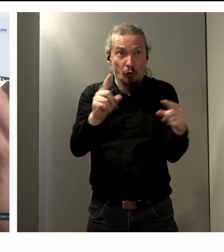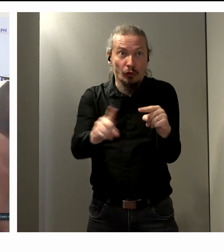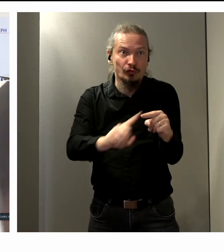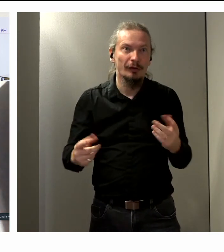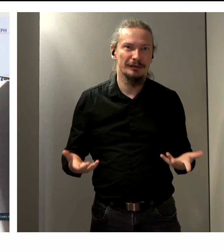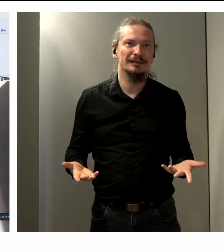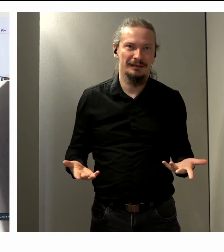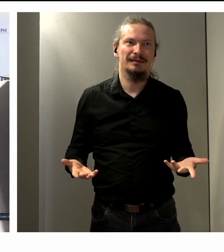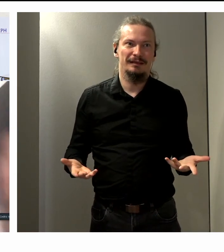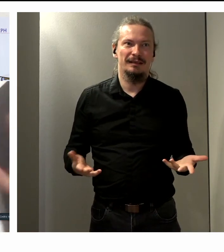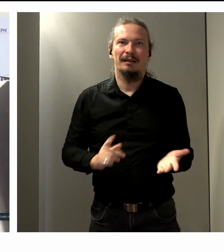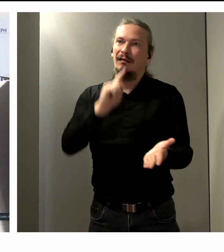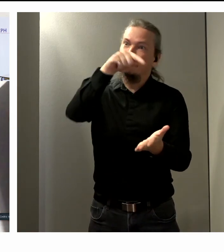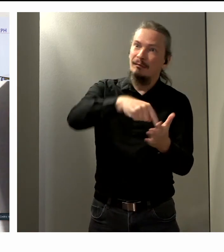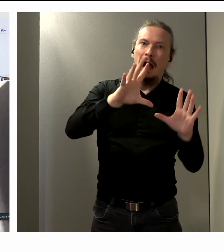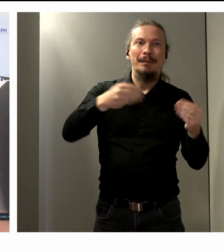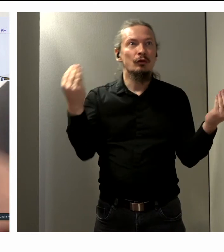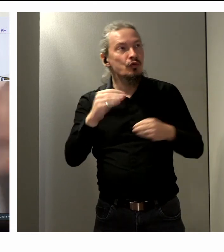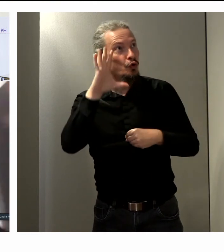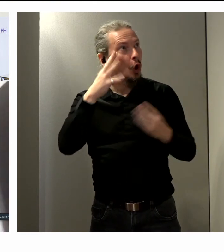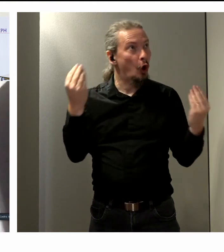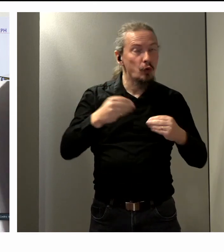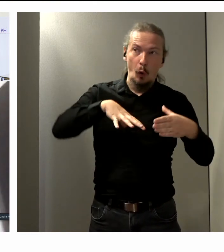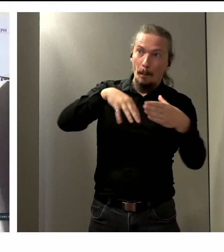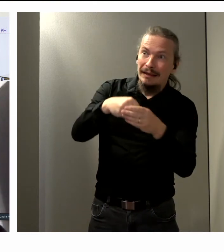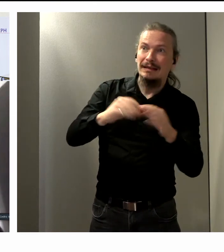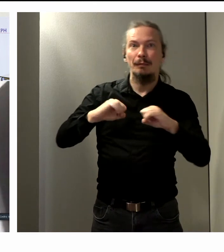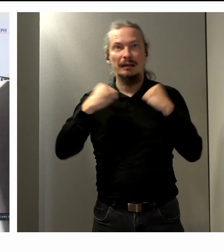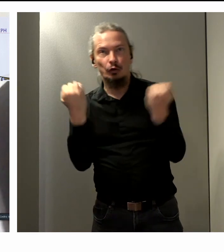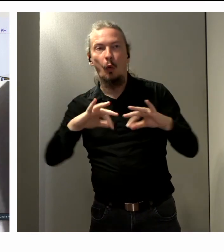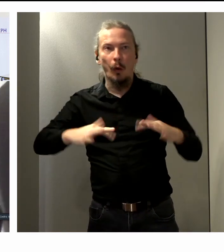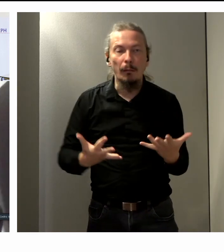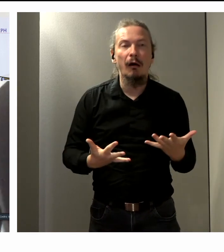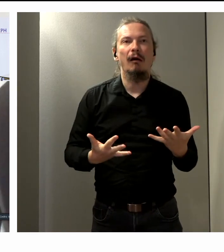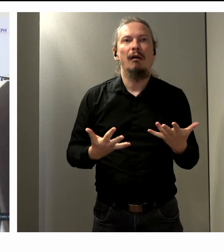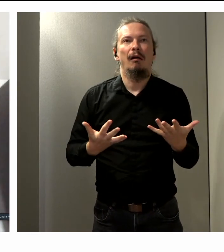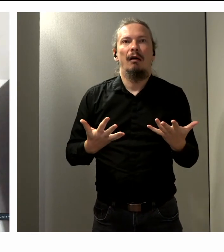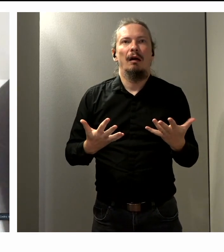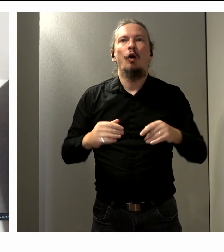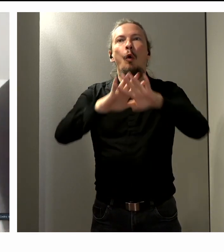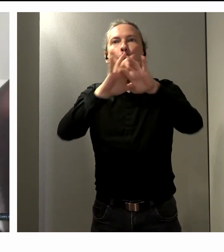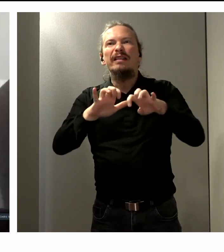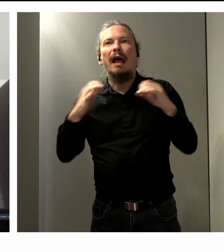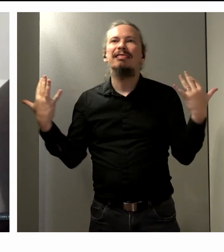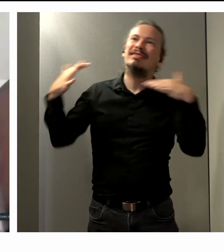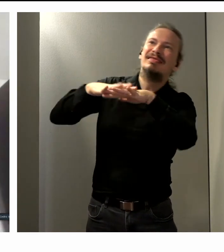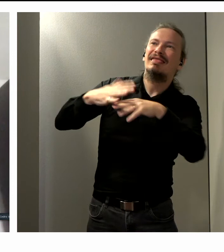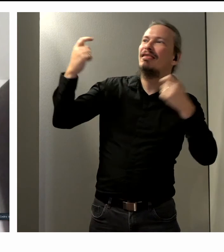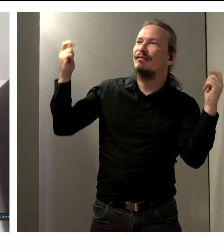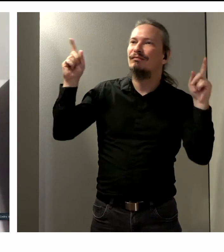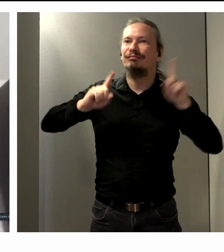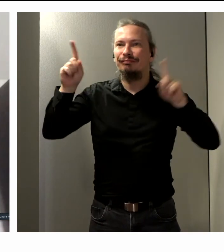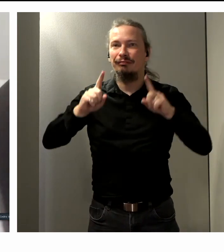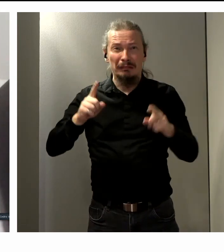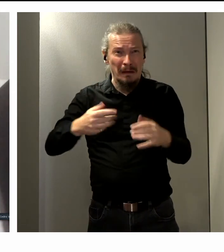ça. C'est une réflexion sur les lieux de vie, sur la participation, sur ce qui fait société. Ça peut être le week-end d'intégration, ça peut être la